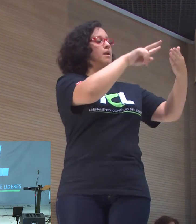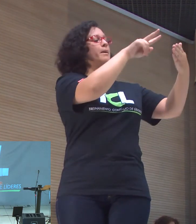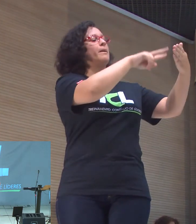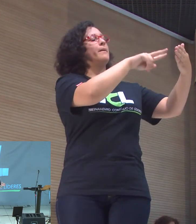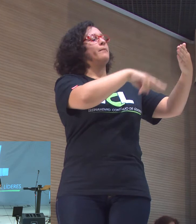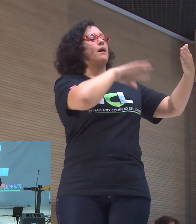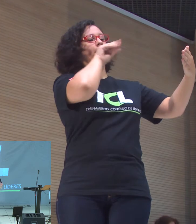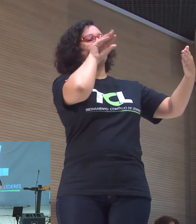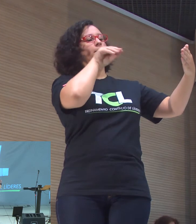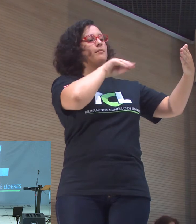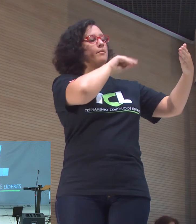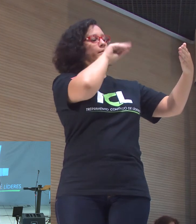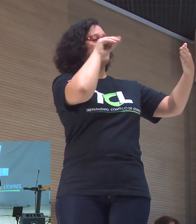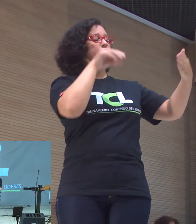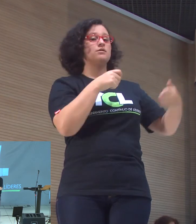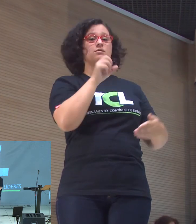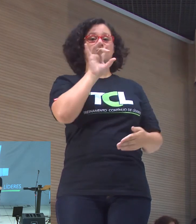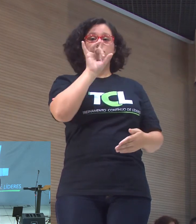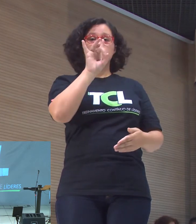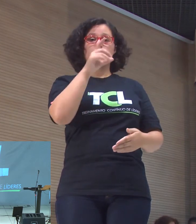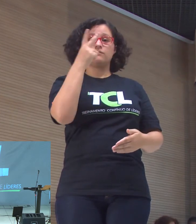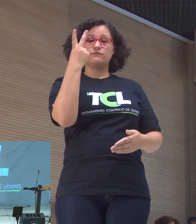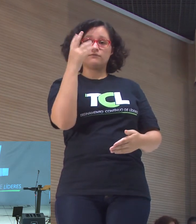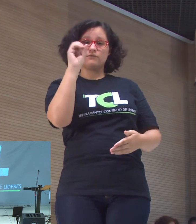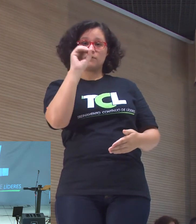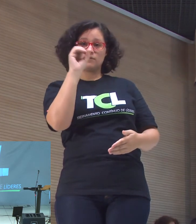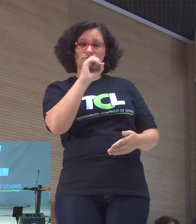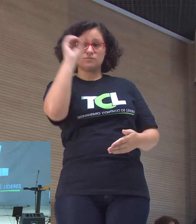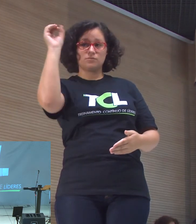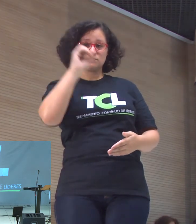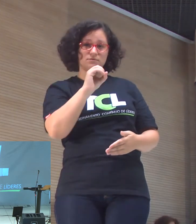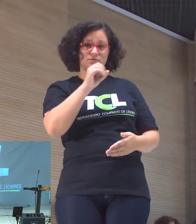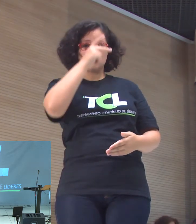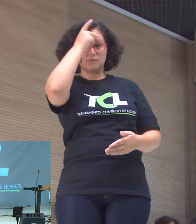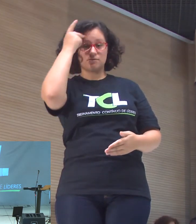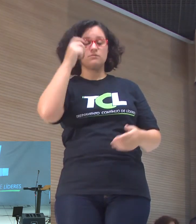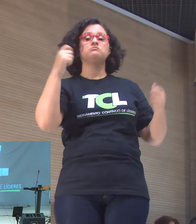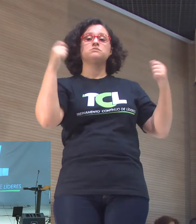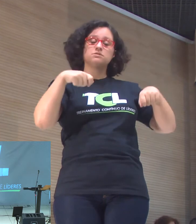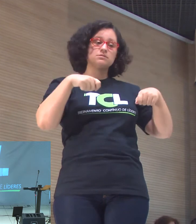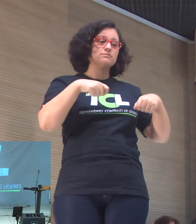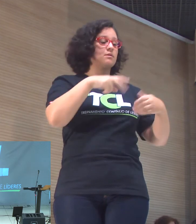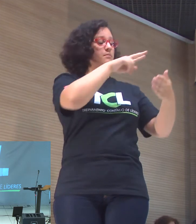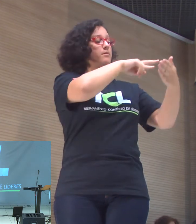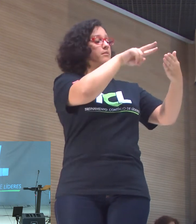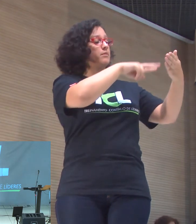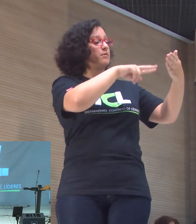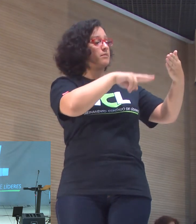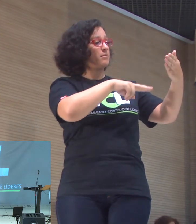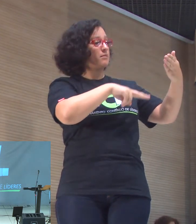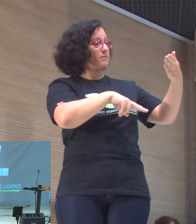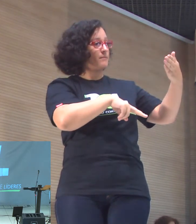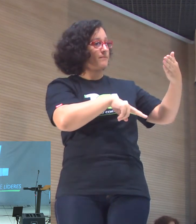possivelmente uns 20% daquela população sabia ler. Essa é uma